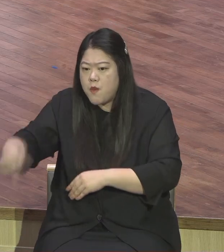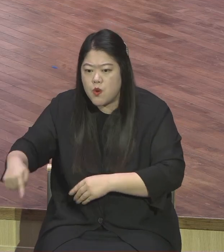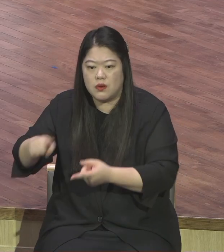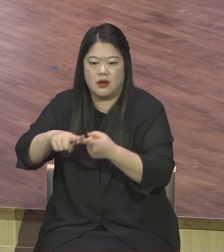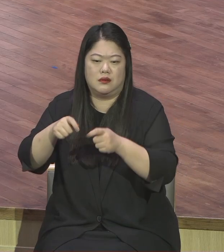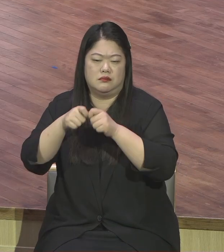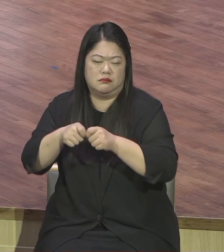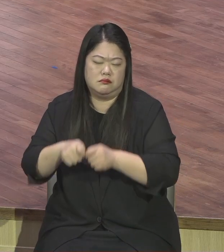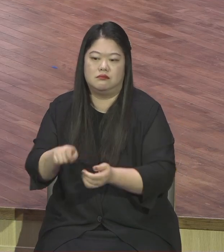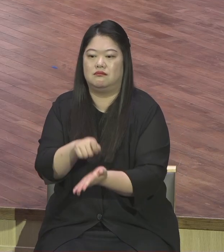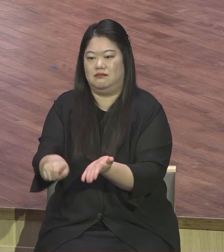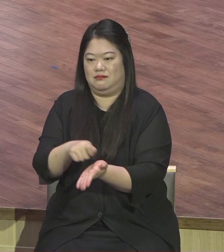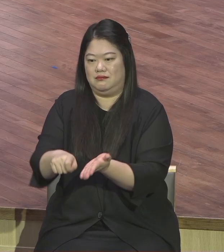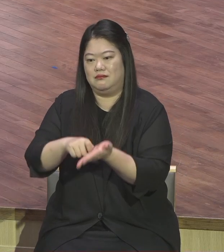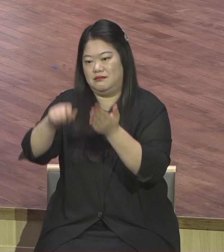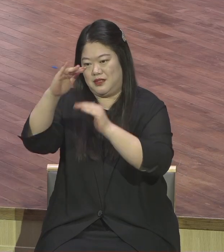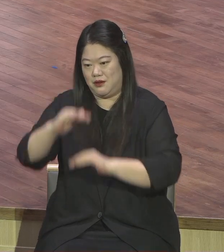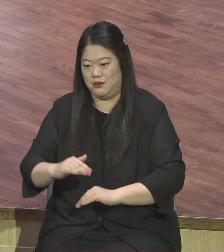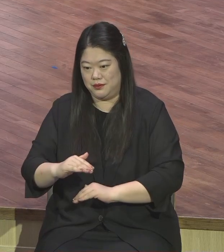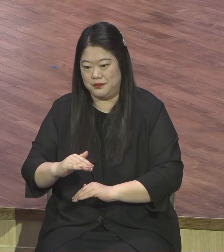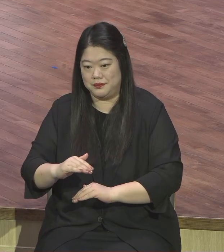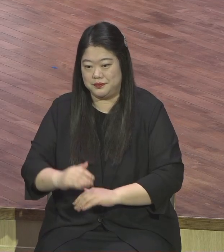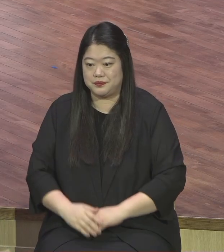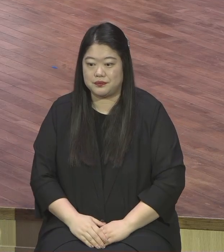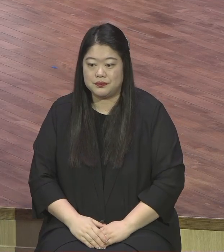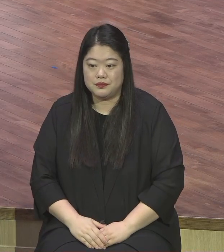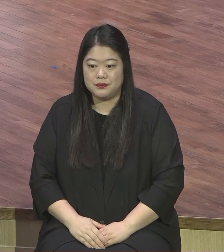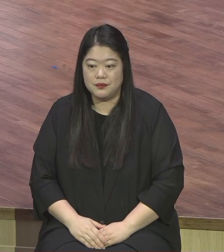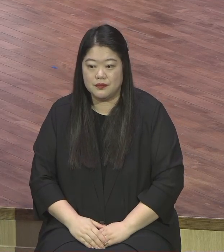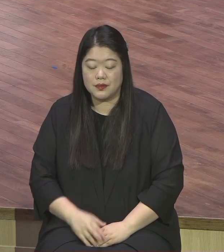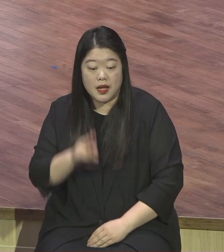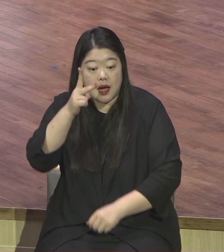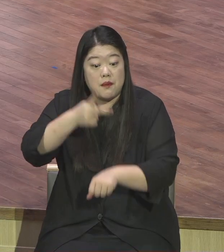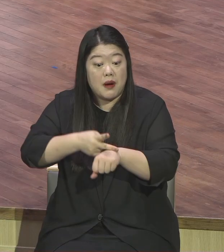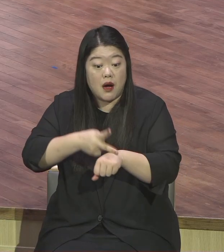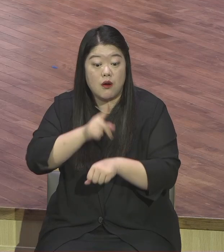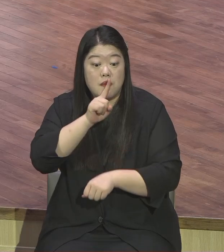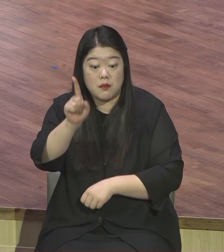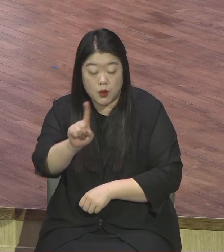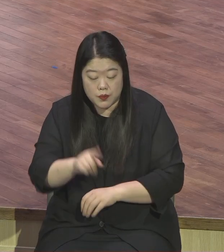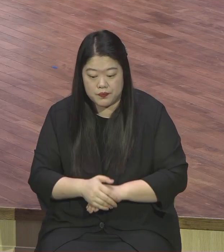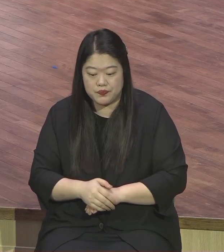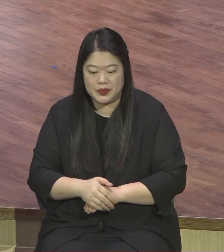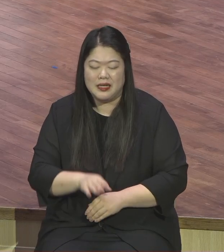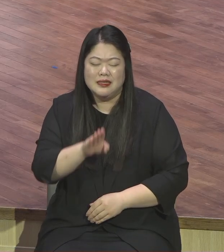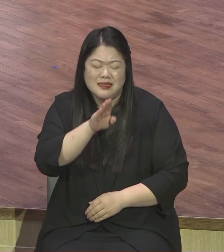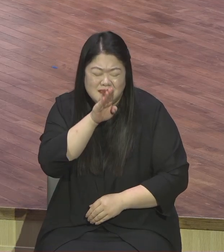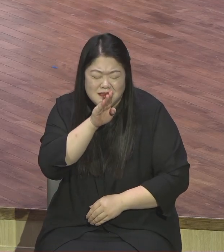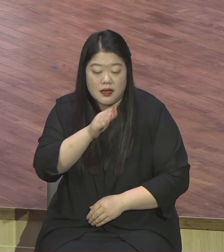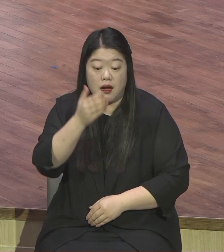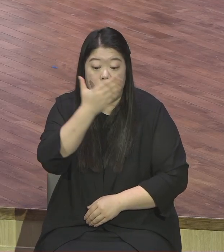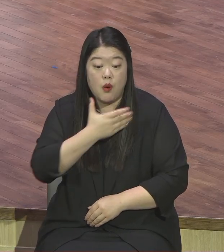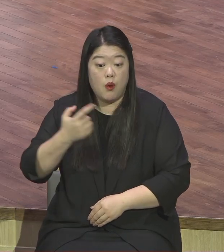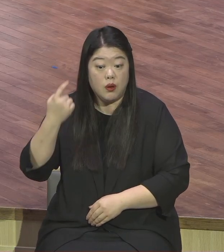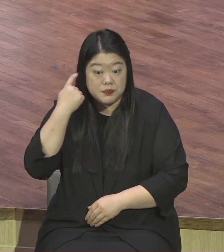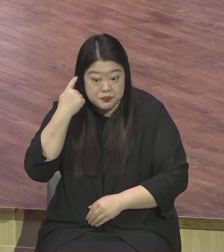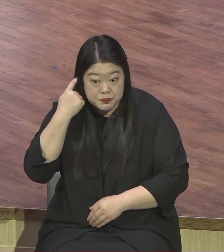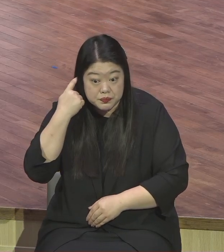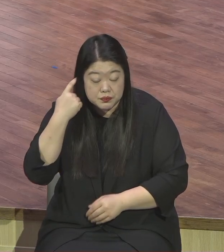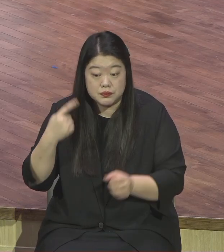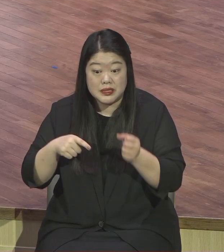바울은 오직 예수 그리스도의 복음 외에는 다른 복음이 없다,